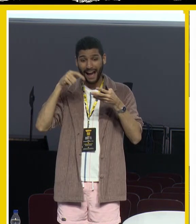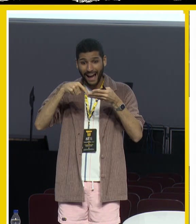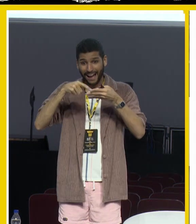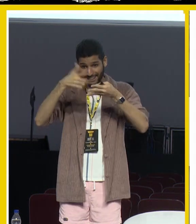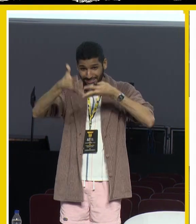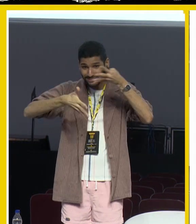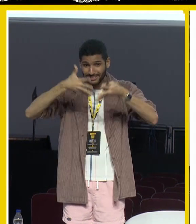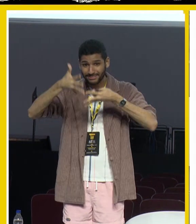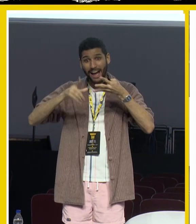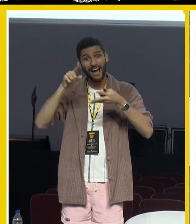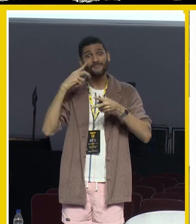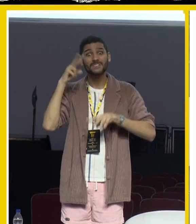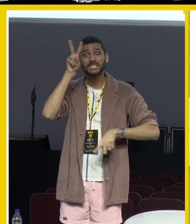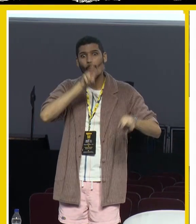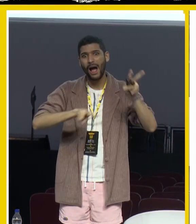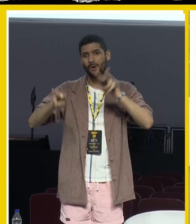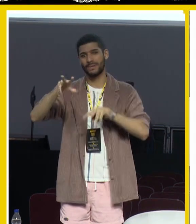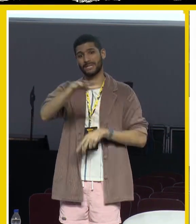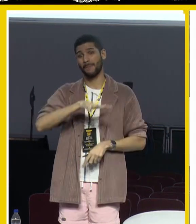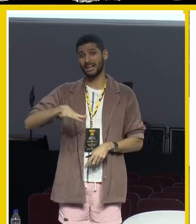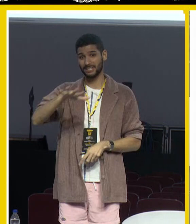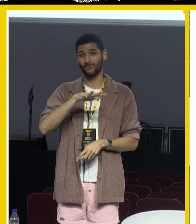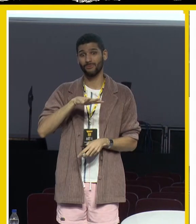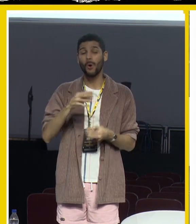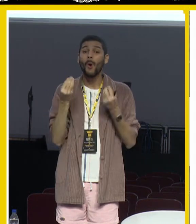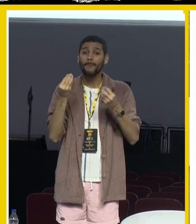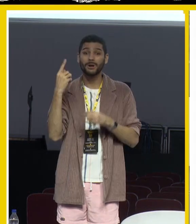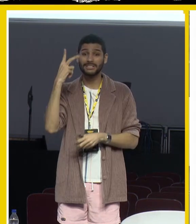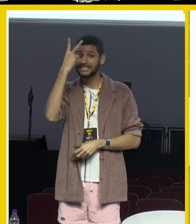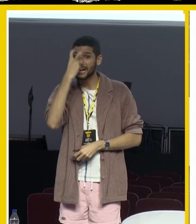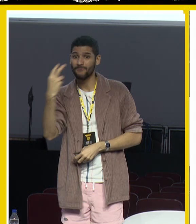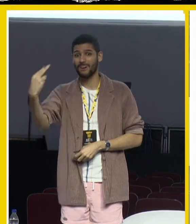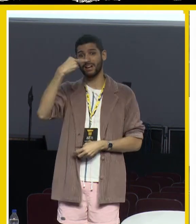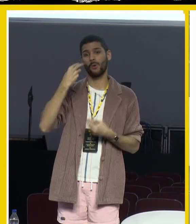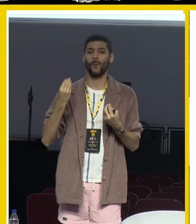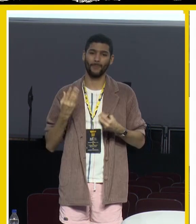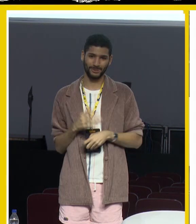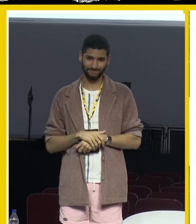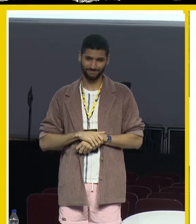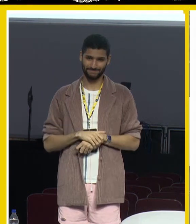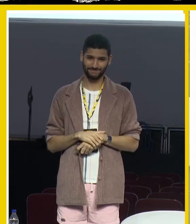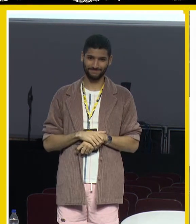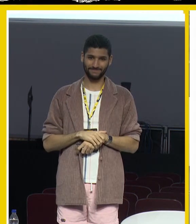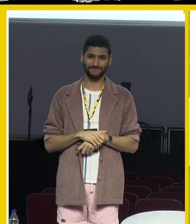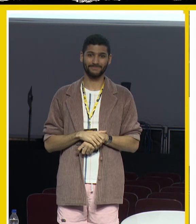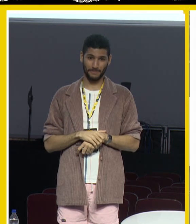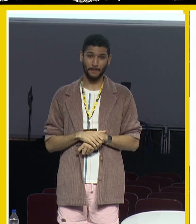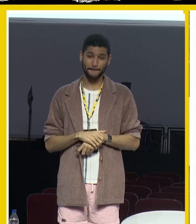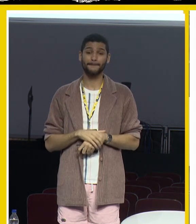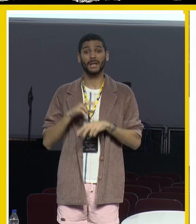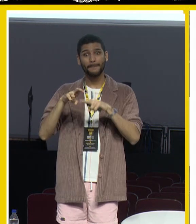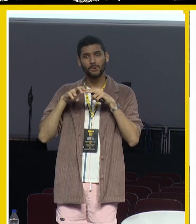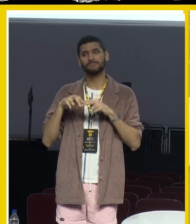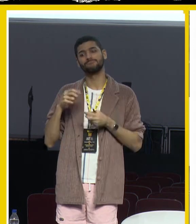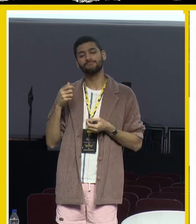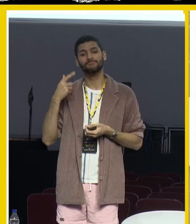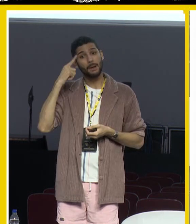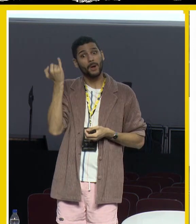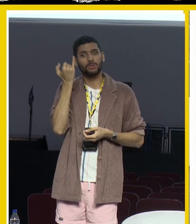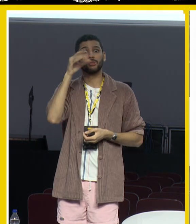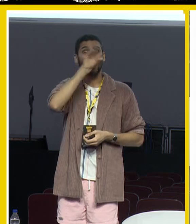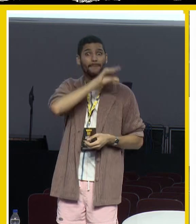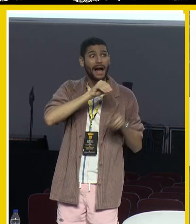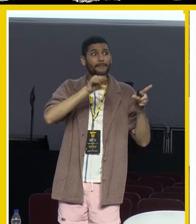por exemplo eu sou surdo língua de sinais a minha língua visual espacial e o cego consegue vai ver o que eu tô sinalizando o que estou